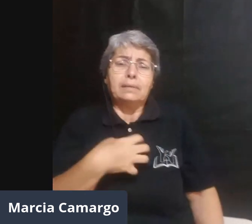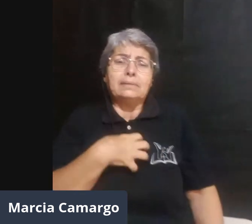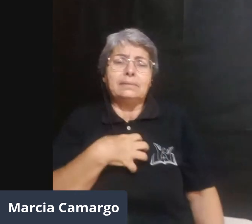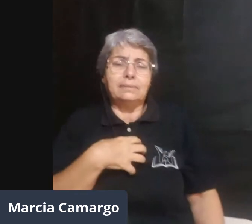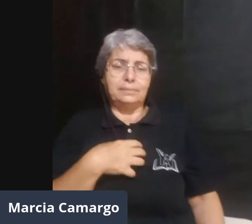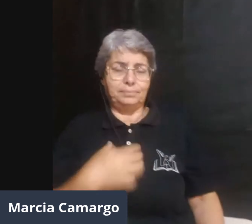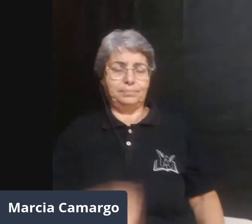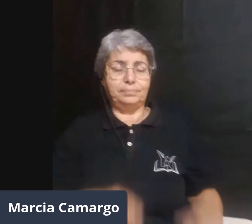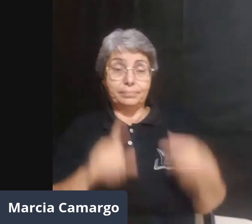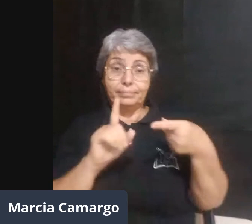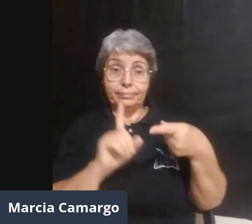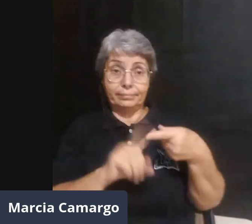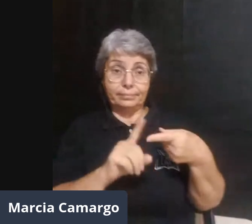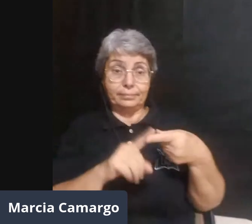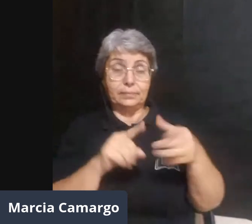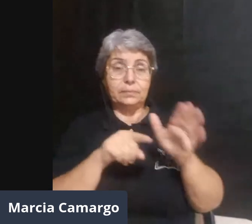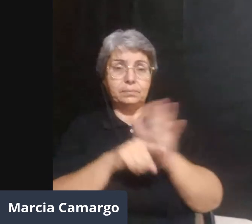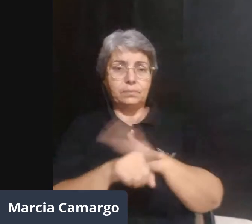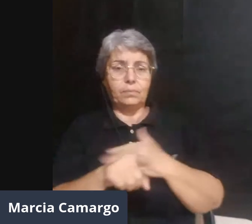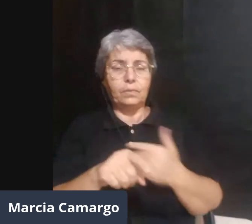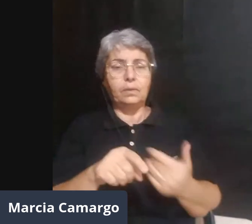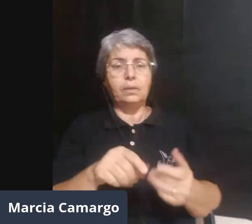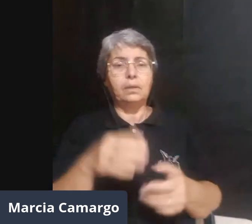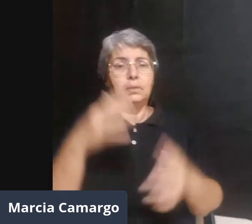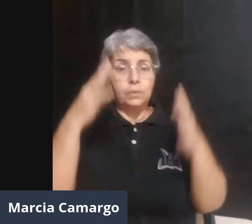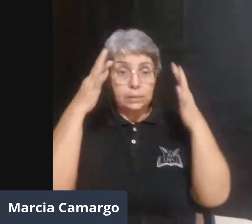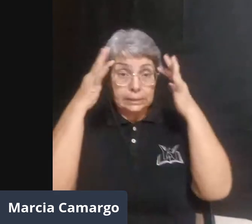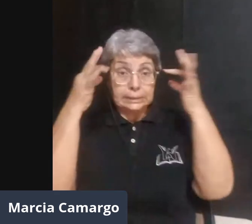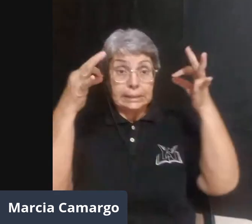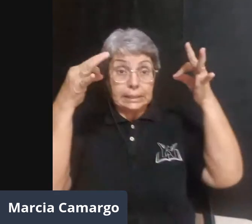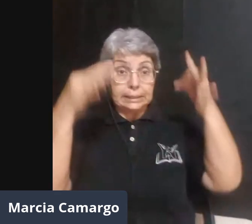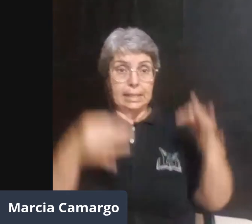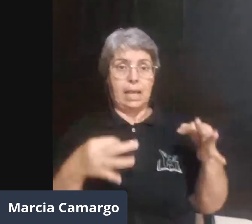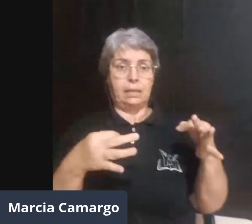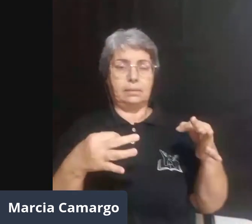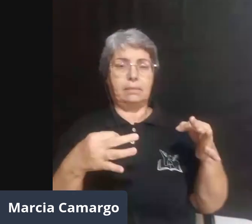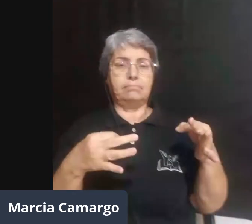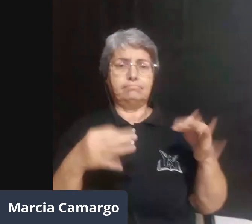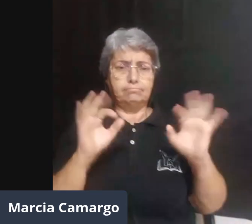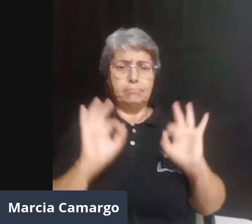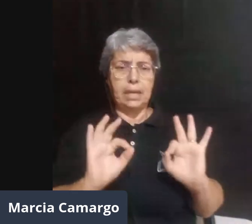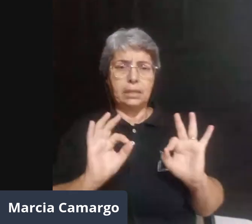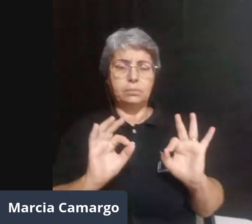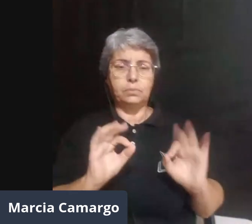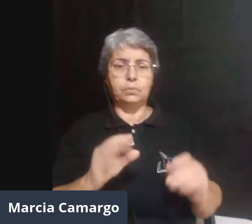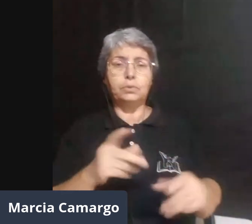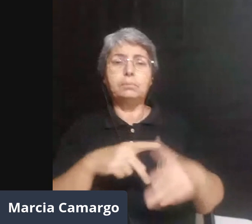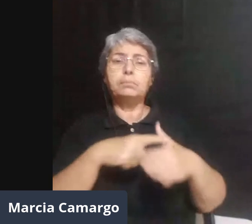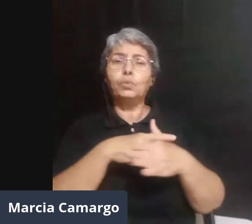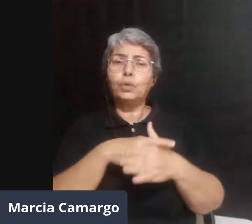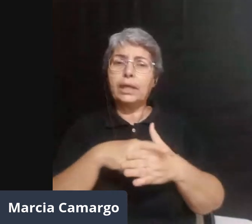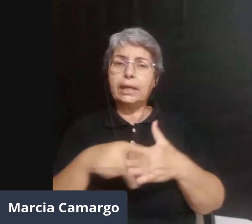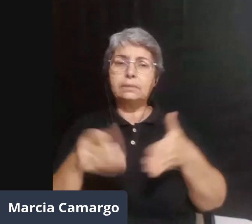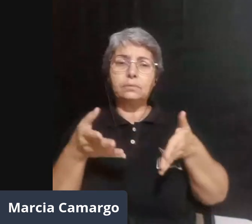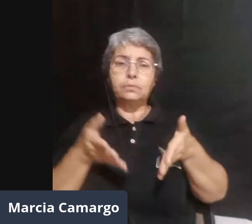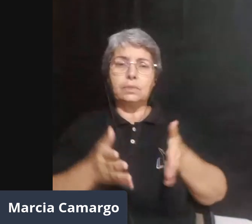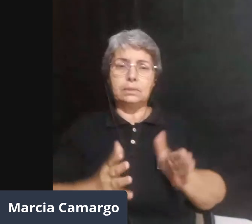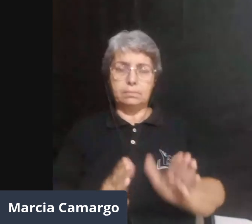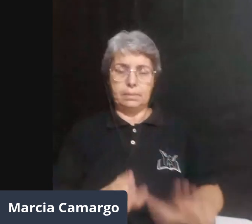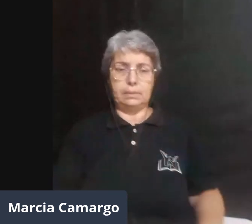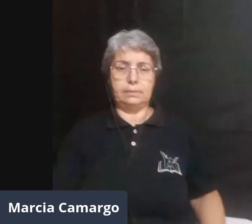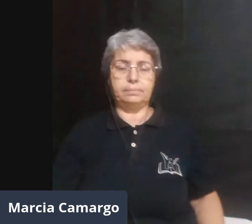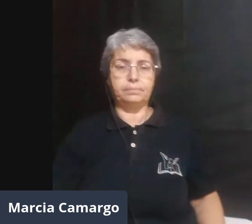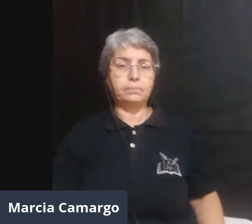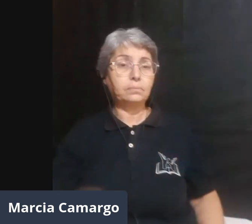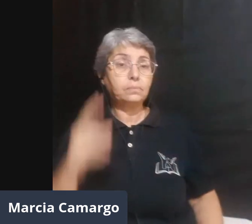1, certeza de pureza no nascimento. Para isso, nós vamos nos lembrar das